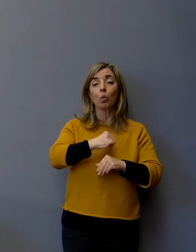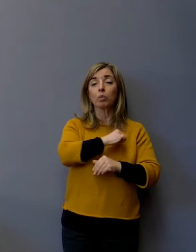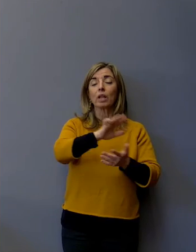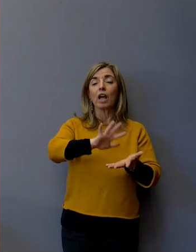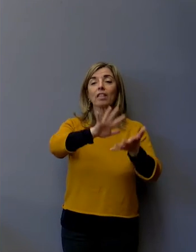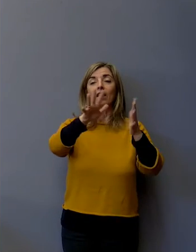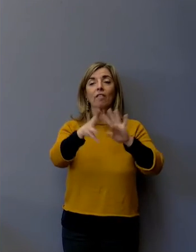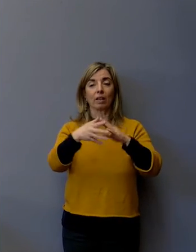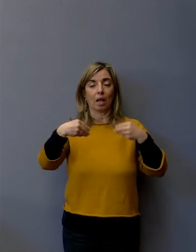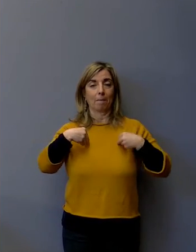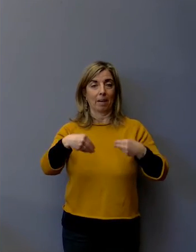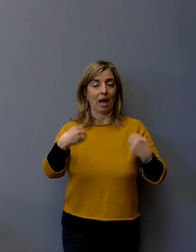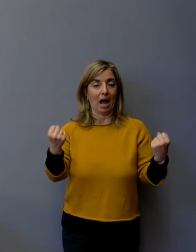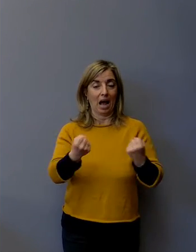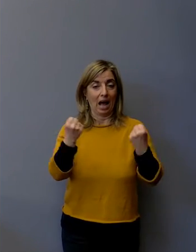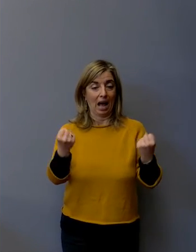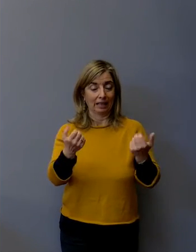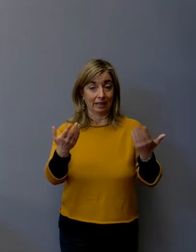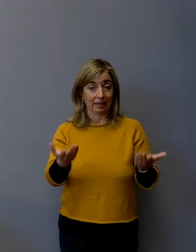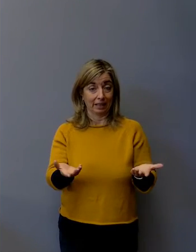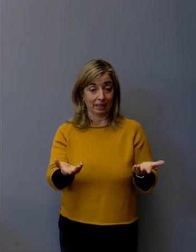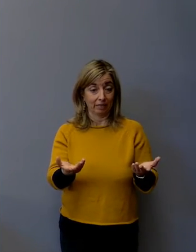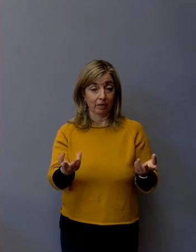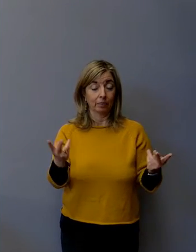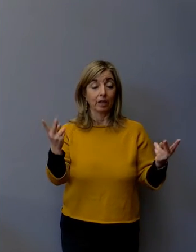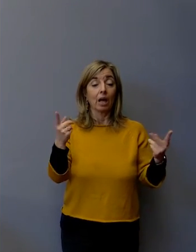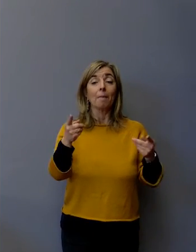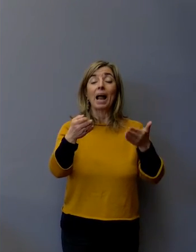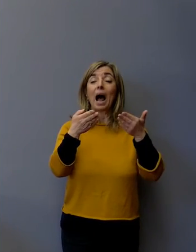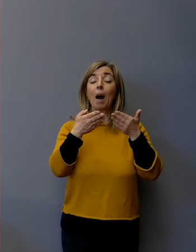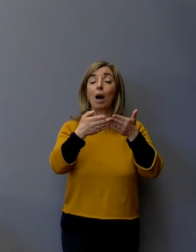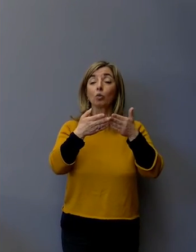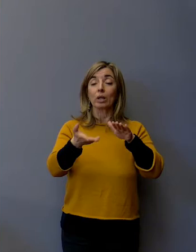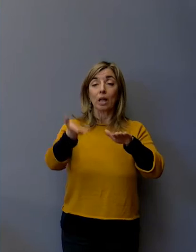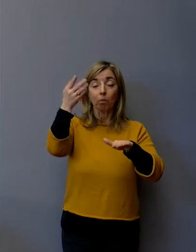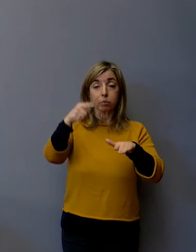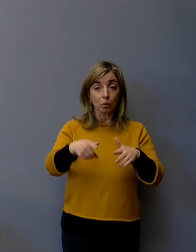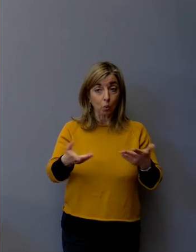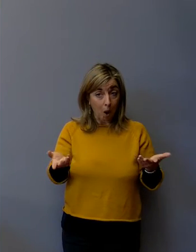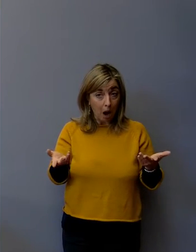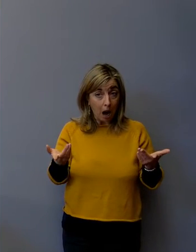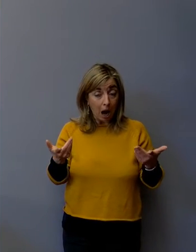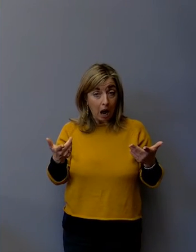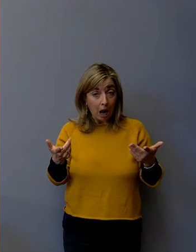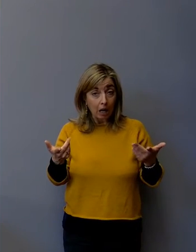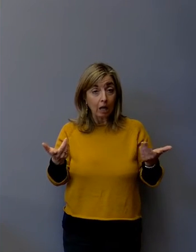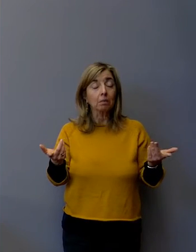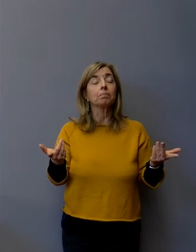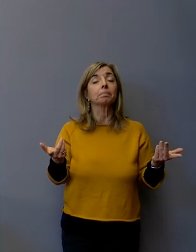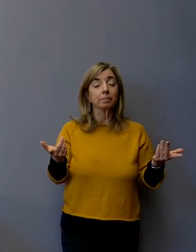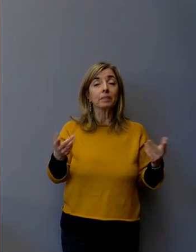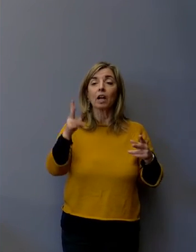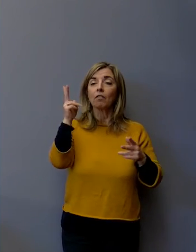del del comune poiché stiamo parlando di autorità portuale però contemporaneamente un ordine del giorno della lega al numero 39